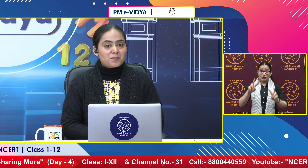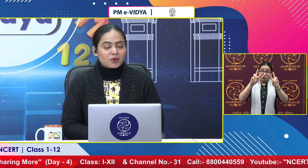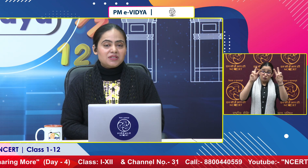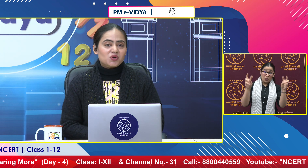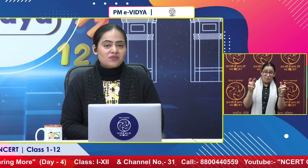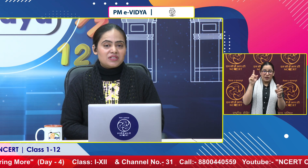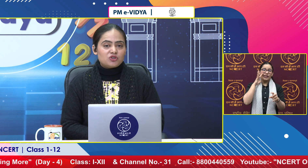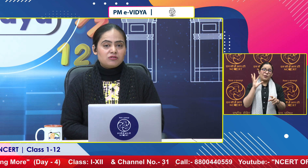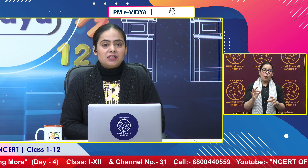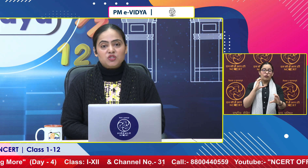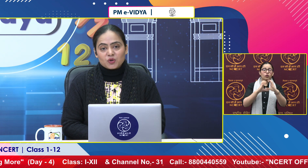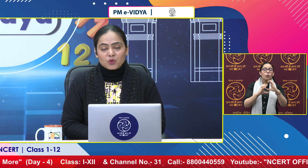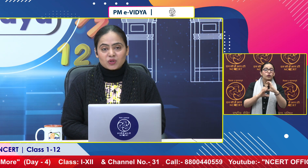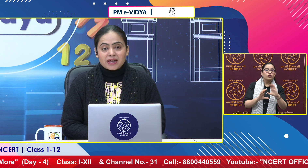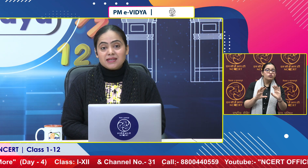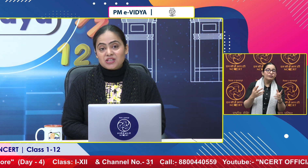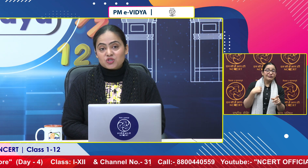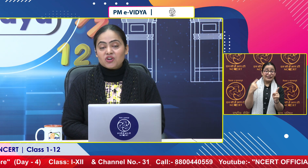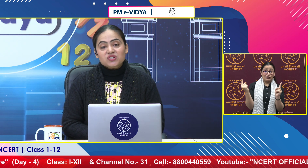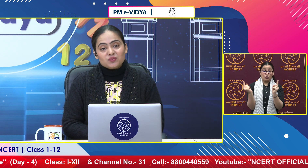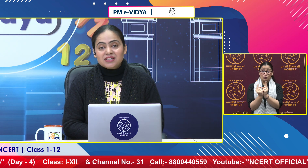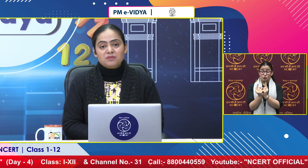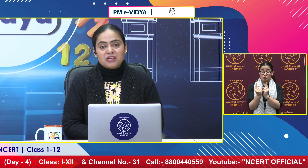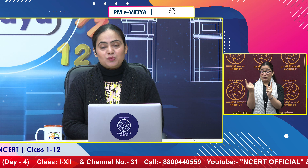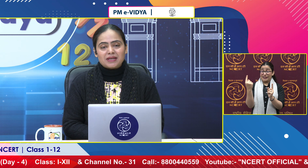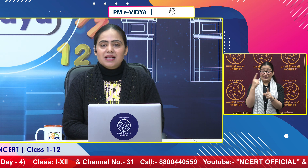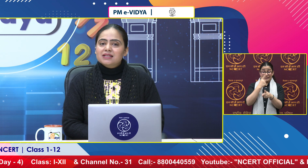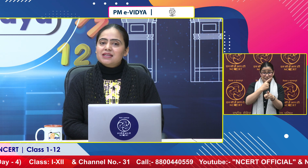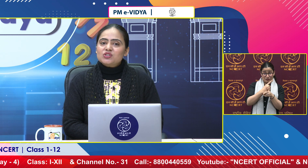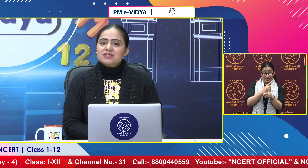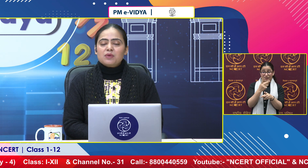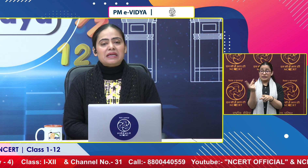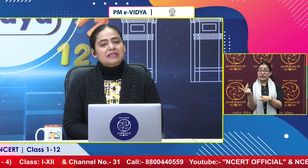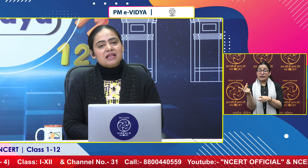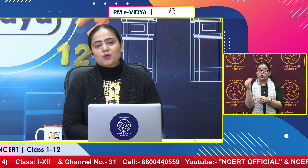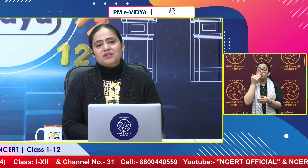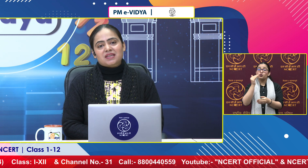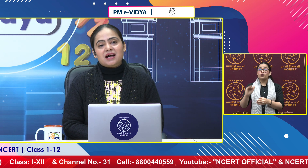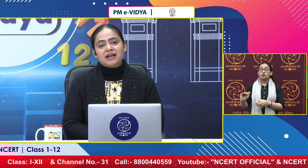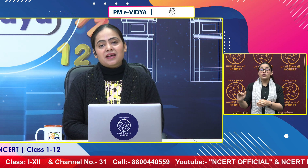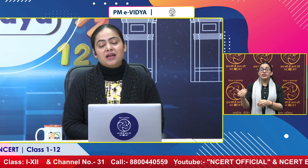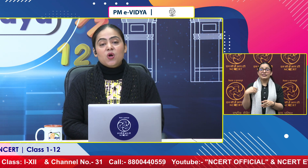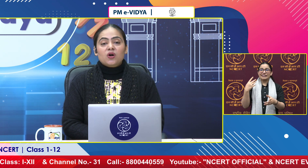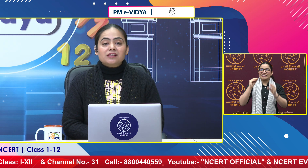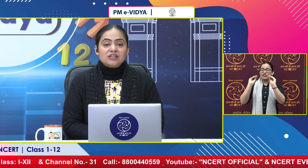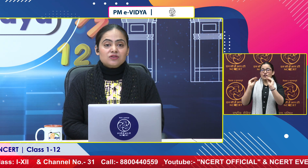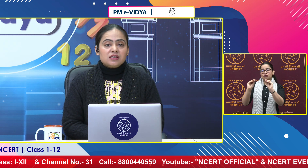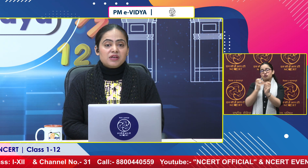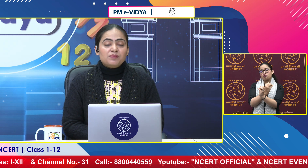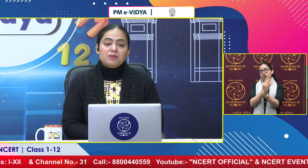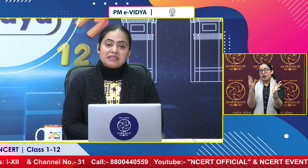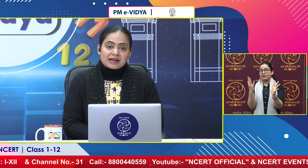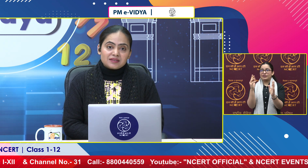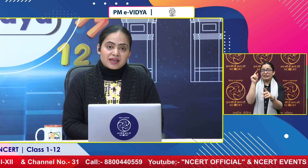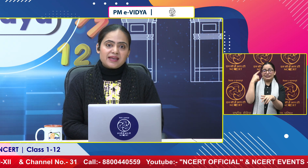दूसरे इम्पॉर्टेंट कॉन्वर्सेशन की, जो होता है एक टीचर और स्टूडेंट के बीच में। टीचर्स ने हमें कितना कुछ सिखाया है, और टीचर्स